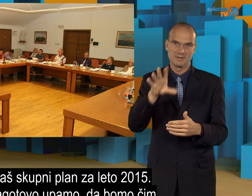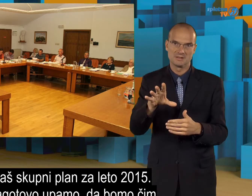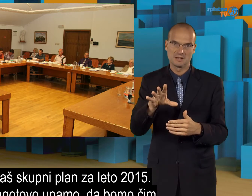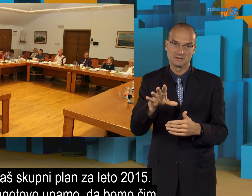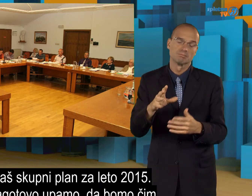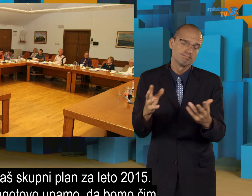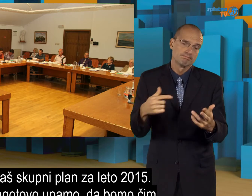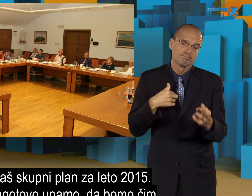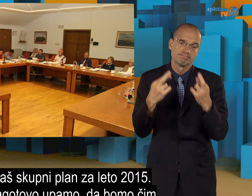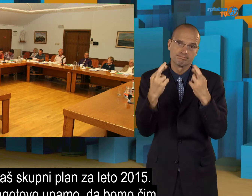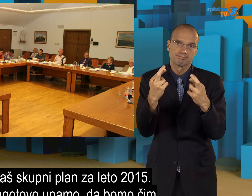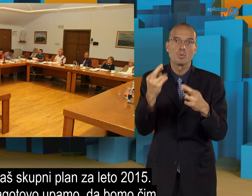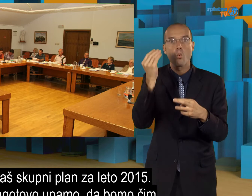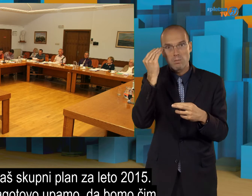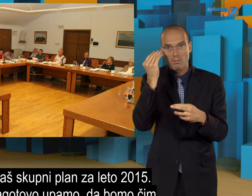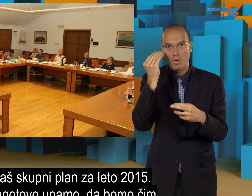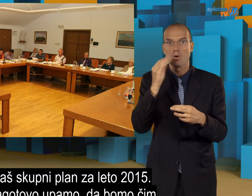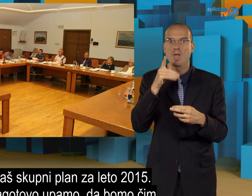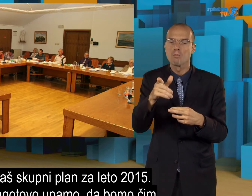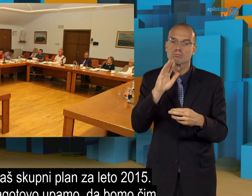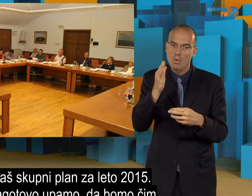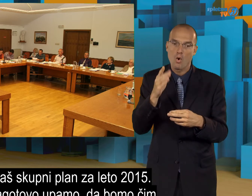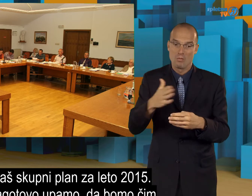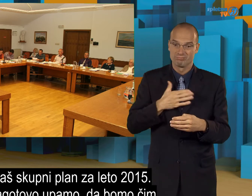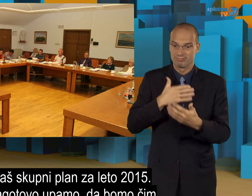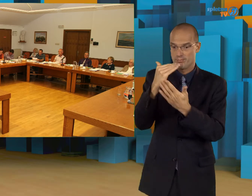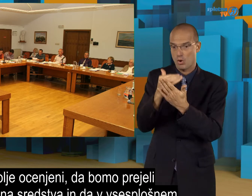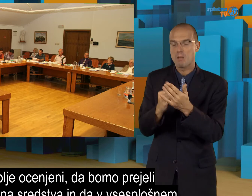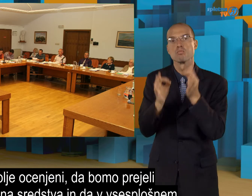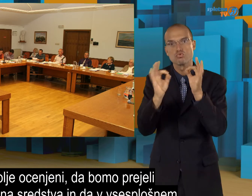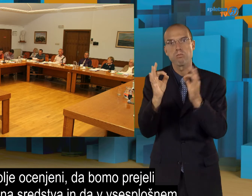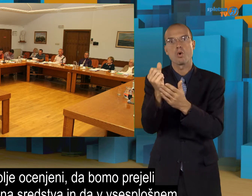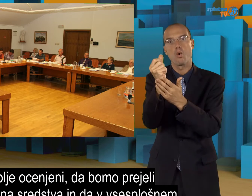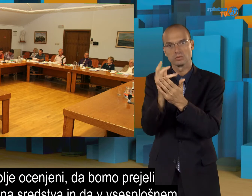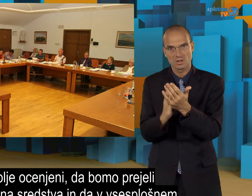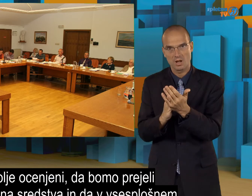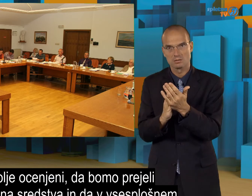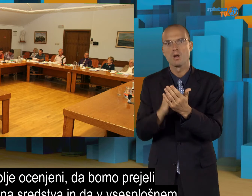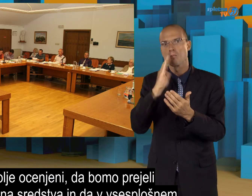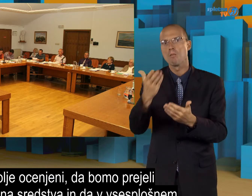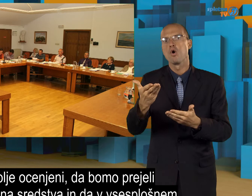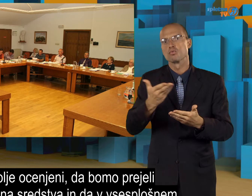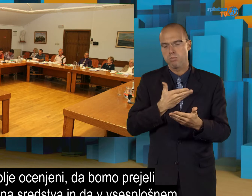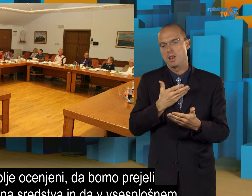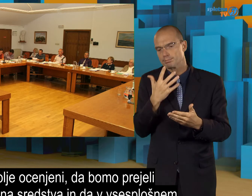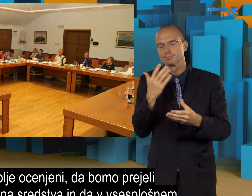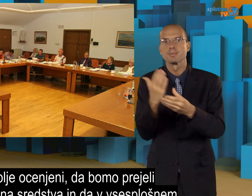leto 2015. Zagotovo upamo, da bomo čim bolje ocenjeni, da bomo prejeli ustrezna sredstva in da